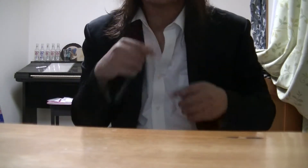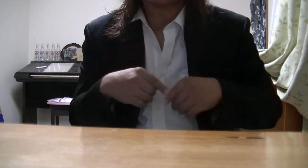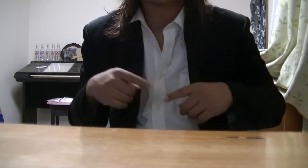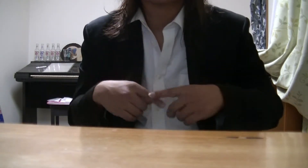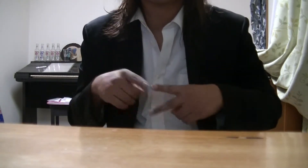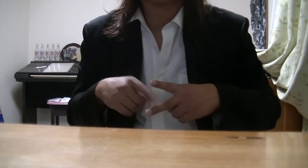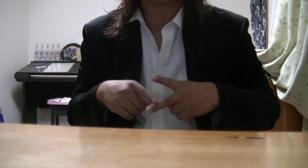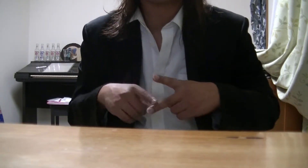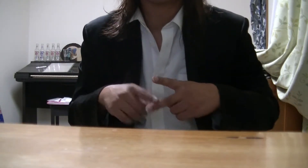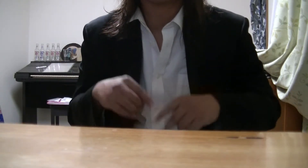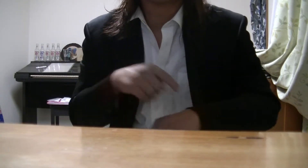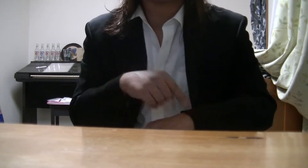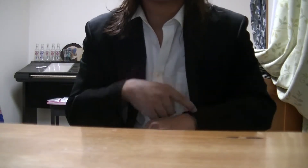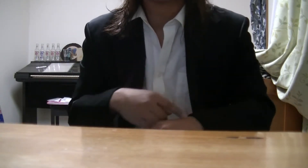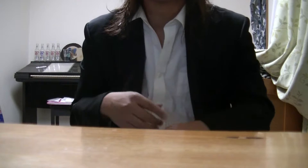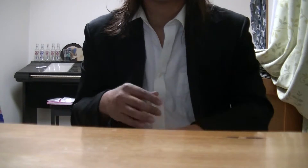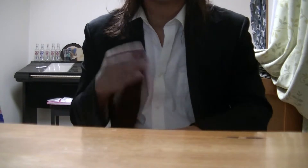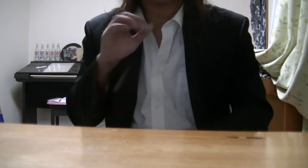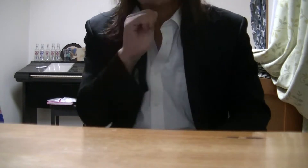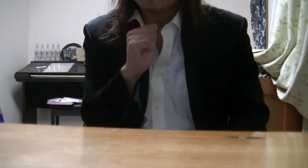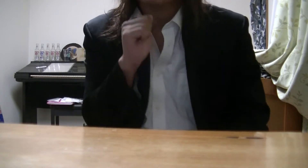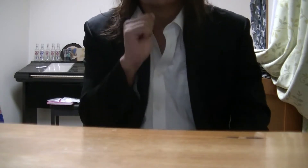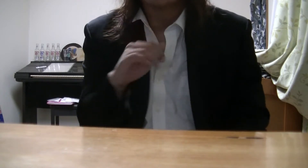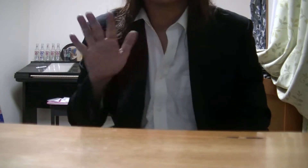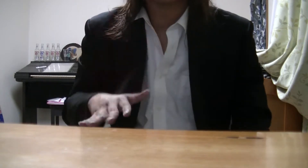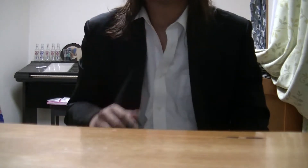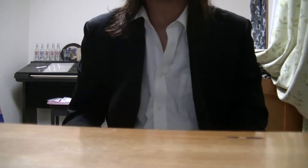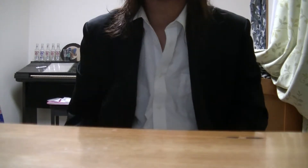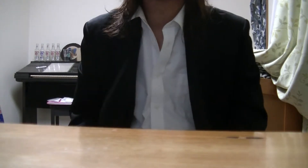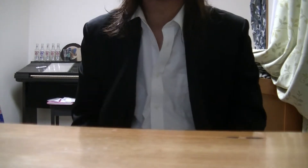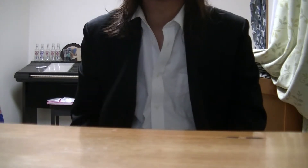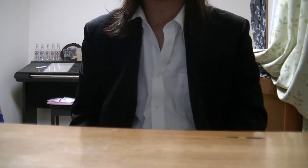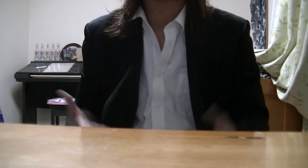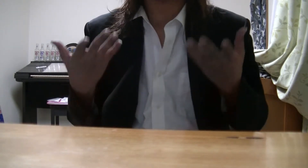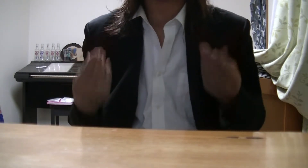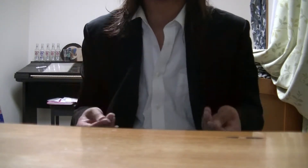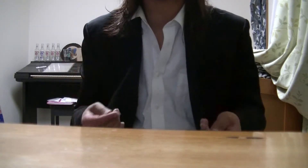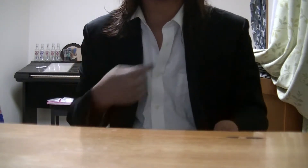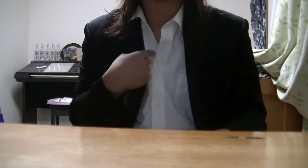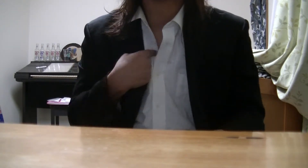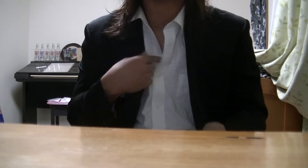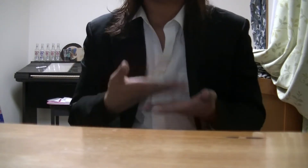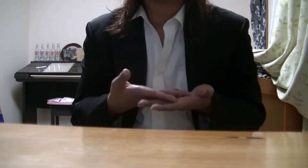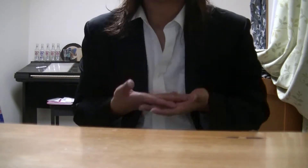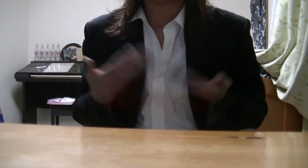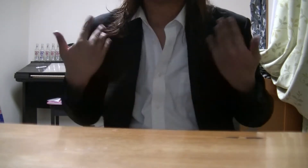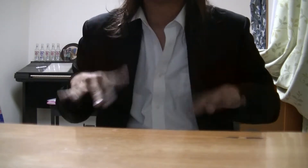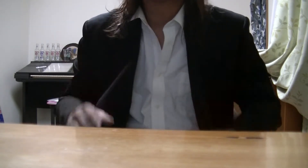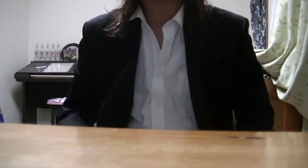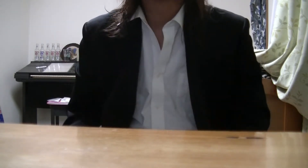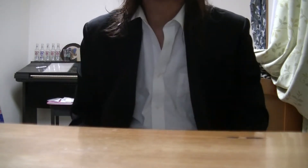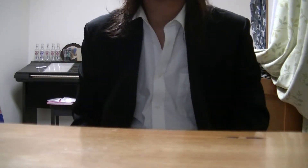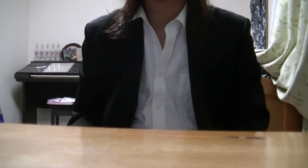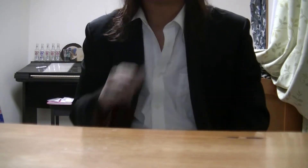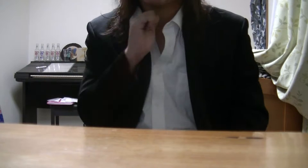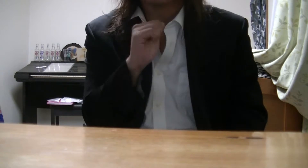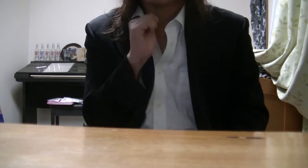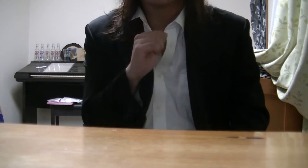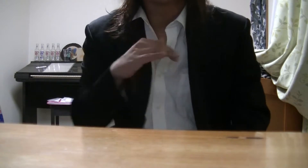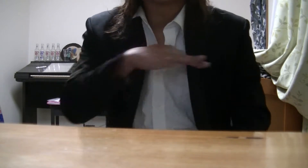んですよ。だから病気ですね、結果が出てないと自分を認められないんですよ。 まあ、病気ってもほとんどの人が病気だし、